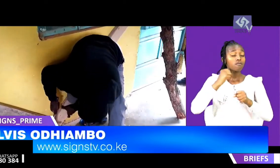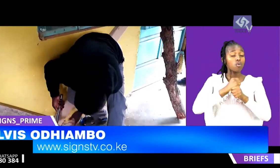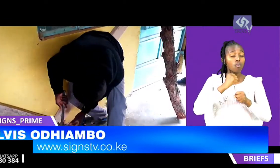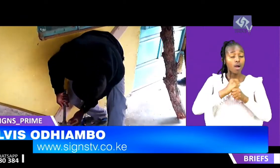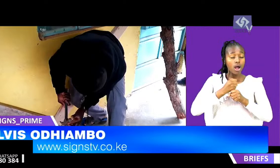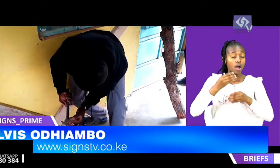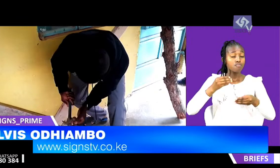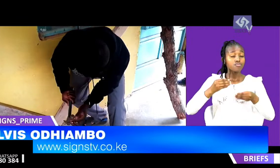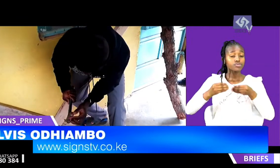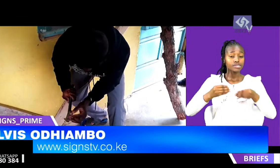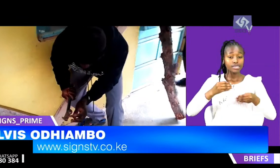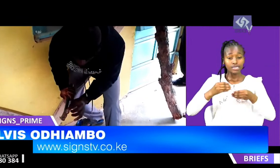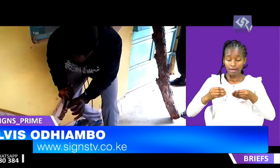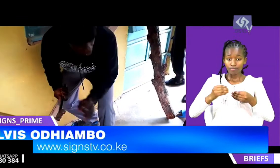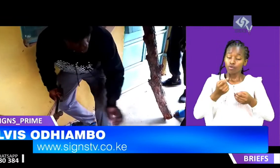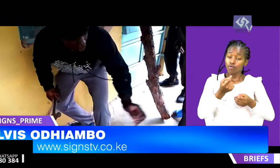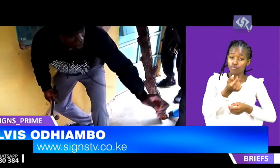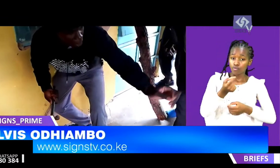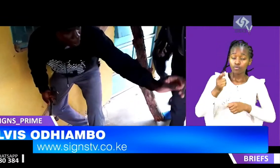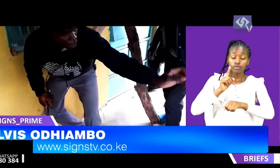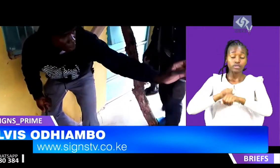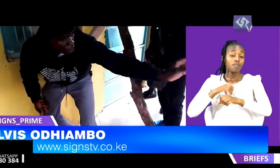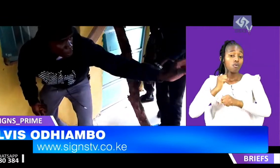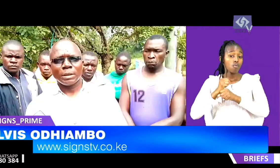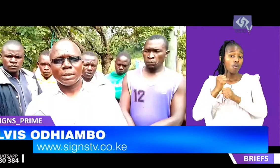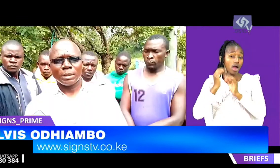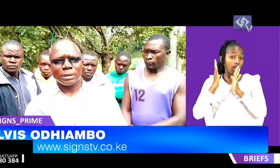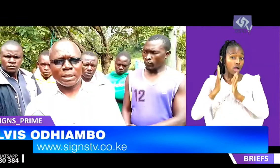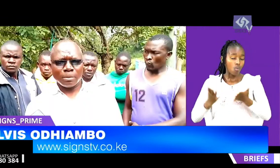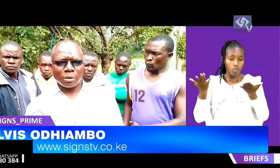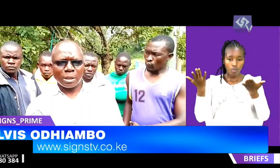na ni ya kuspray dawa ya malaria. Jambo la